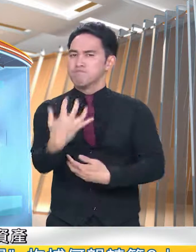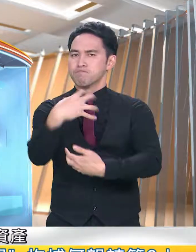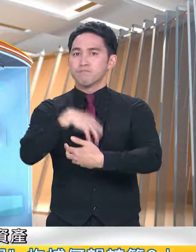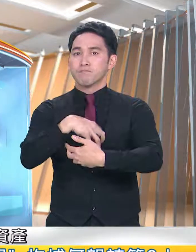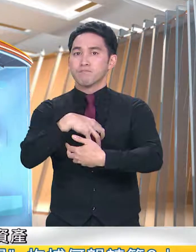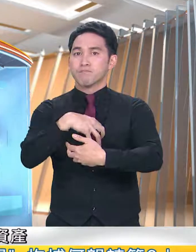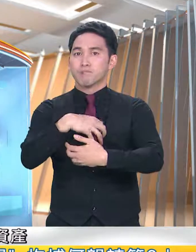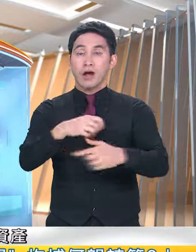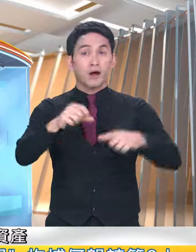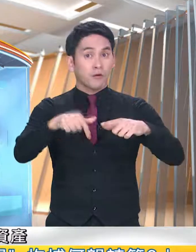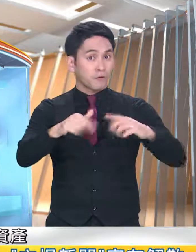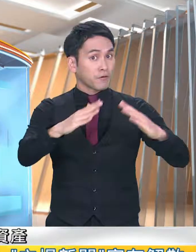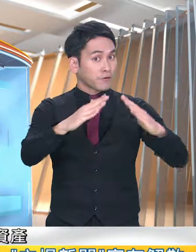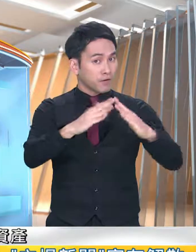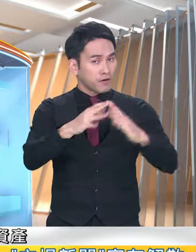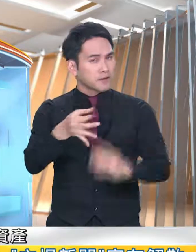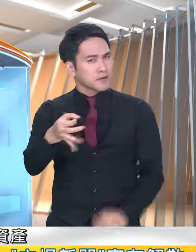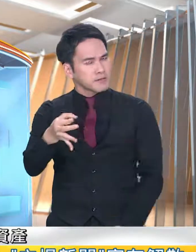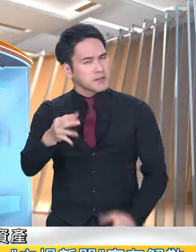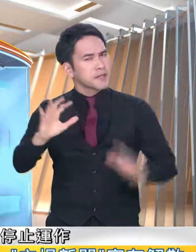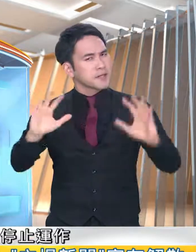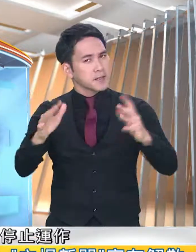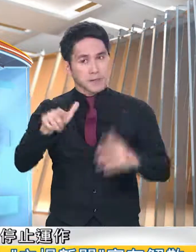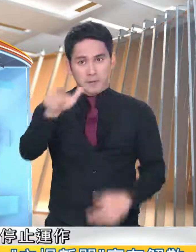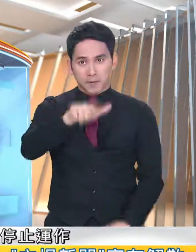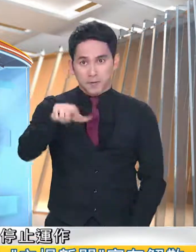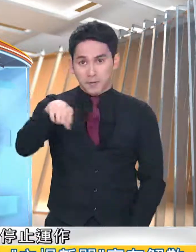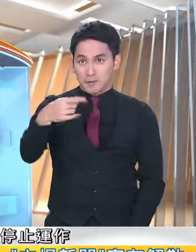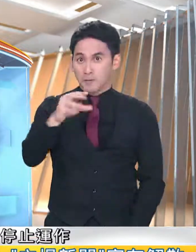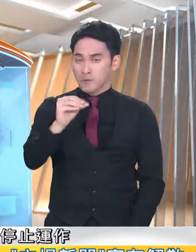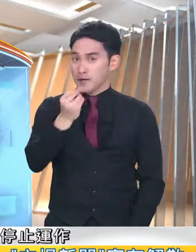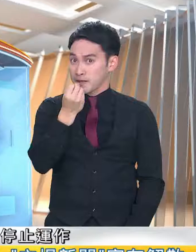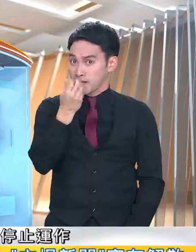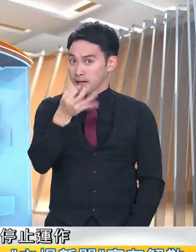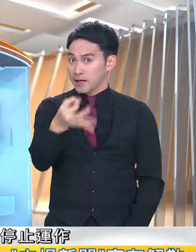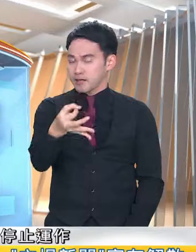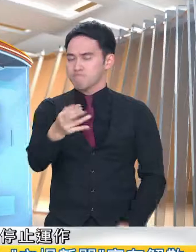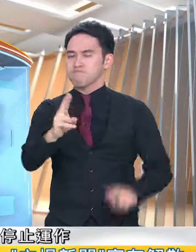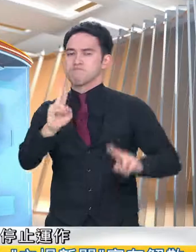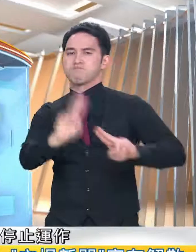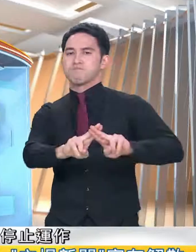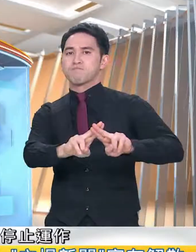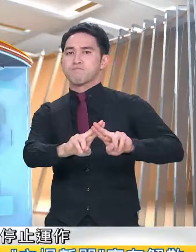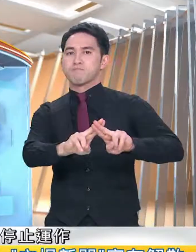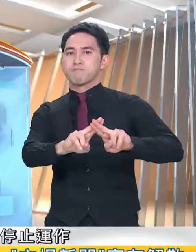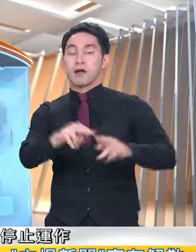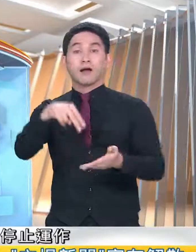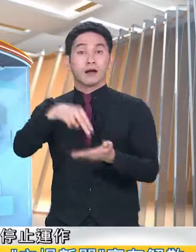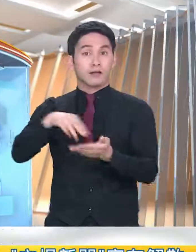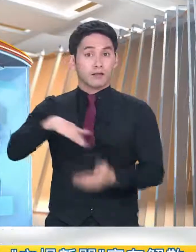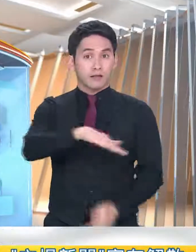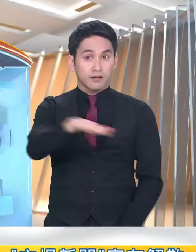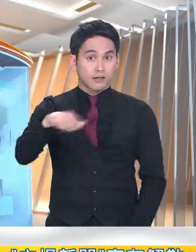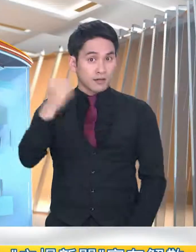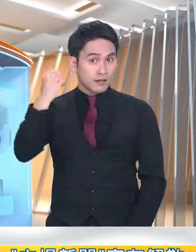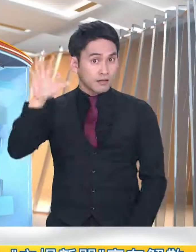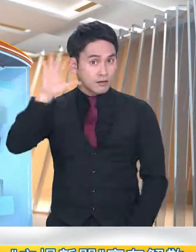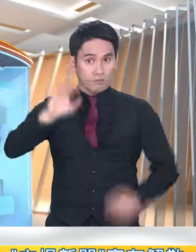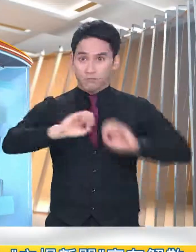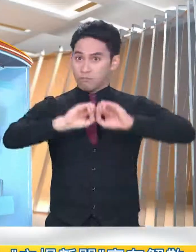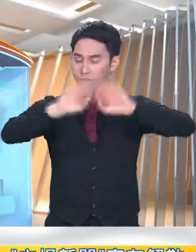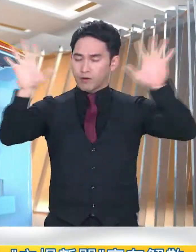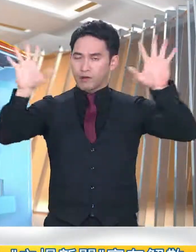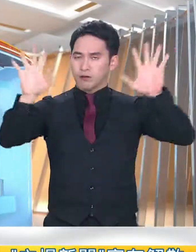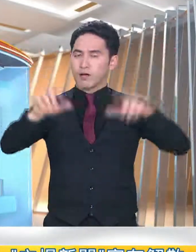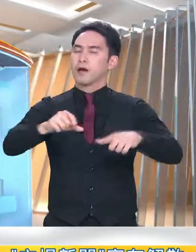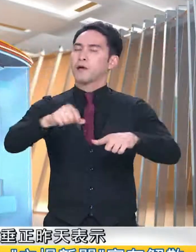约6100万港元的资产。立场新闻也宣布立即停止运作，并且遣散所有